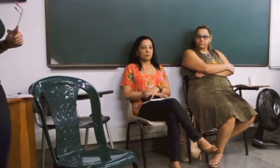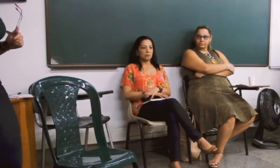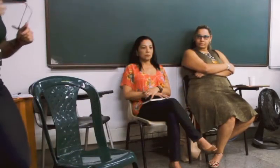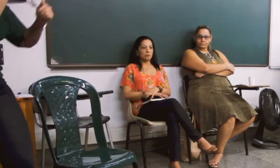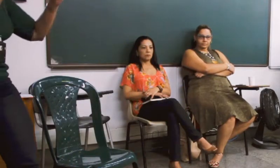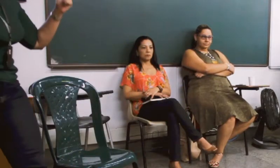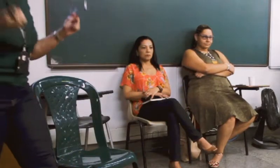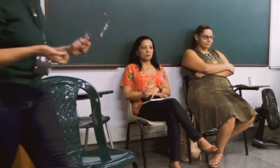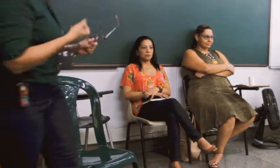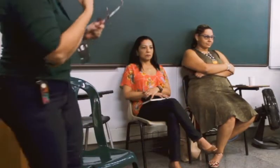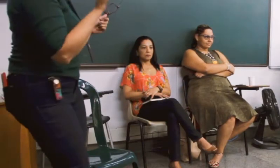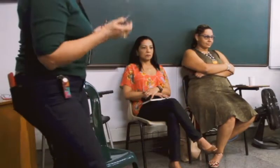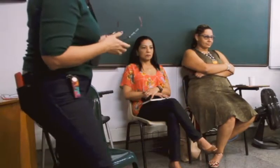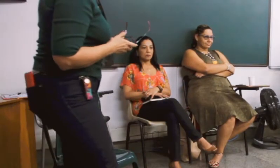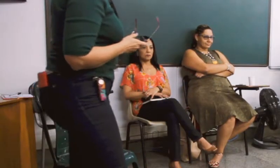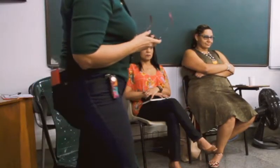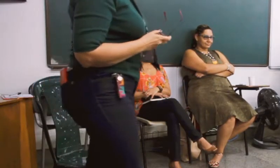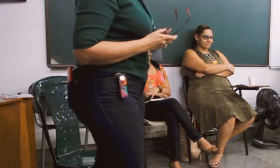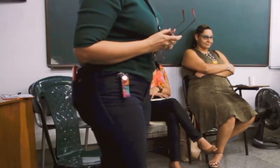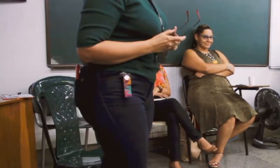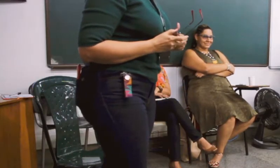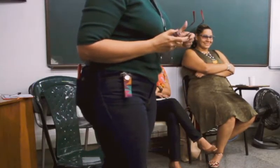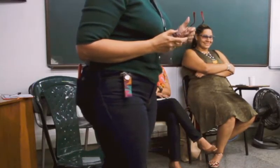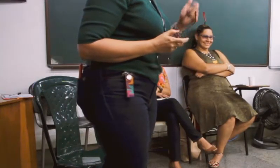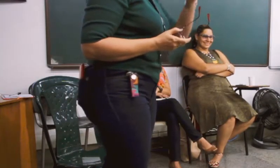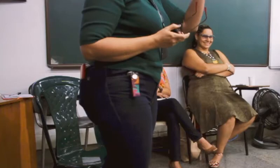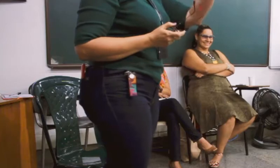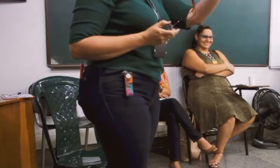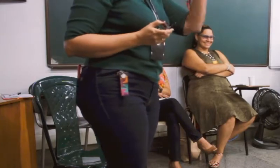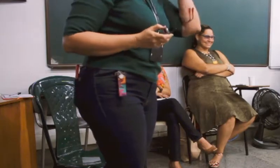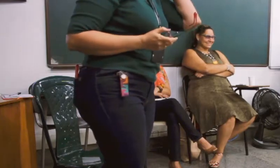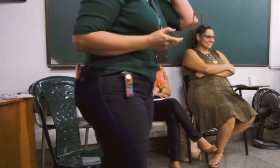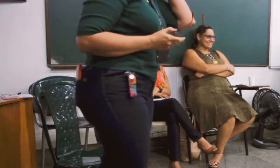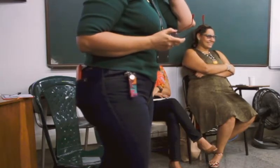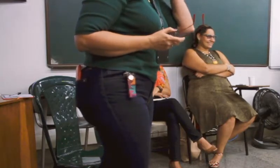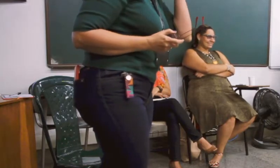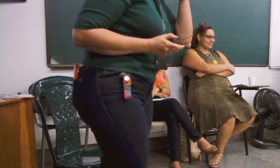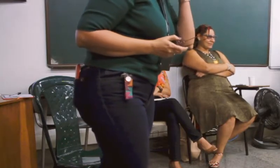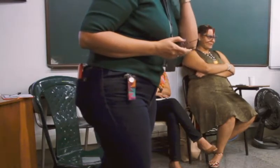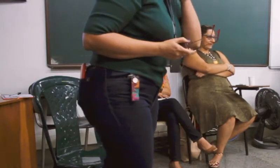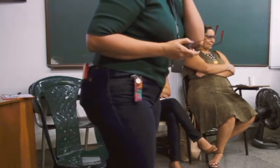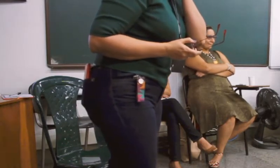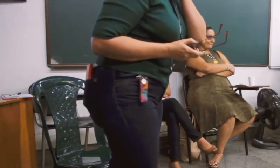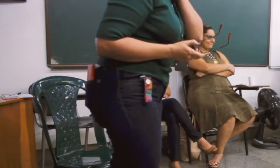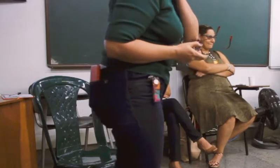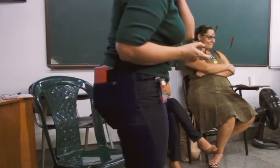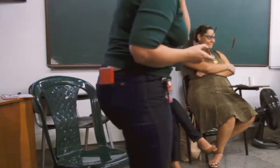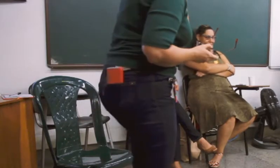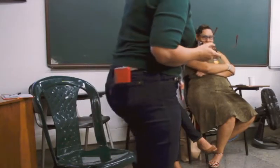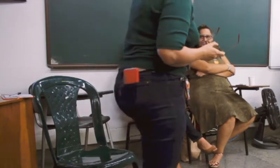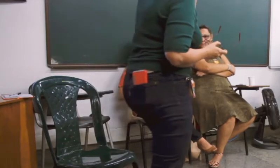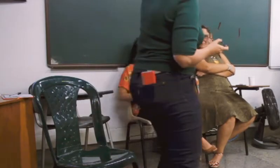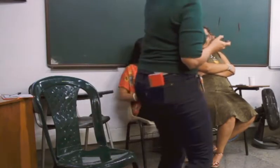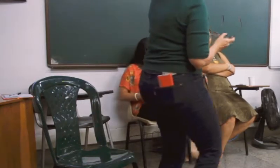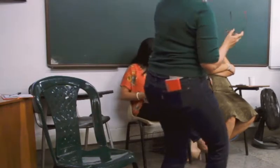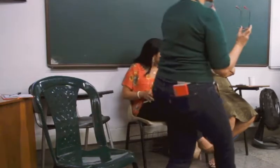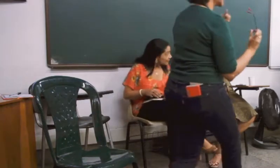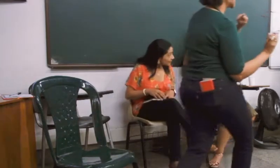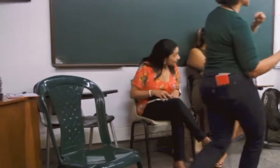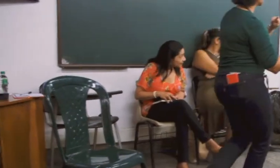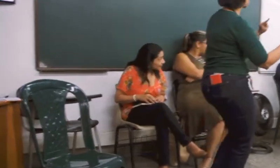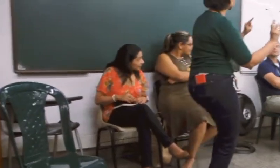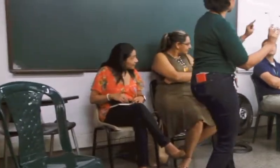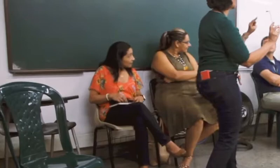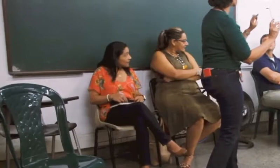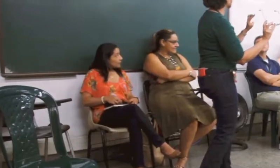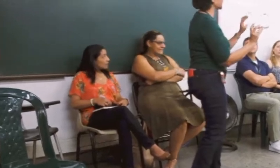otro vocero del grupo, el grupo UNESCO. ¿Se puede complementar algo? Si